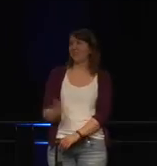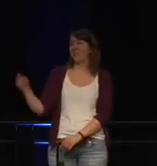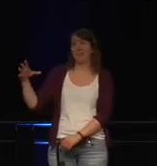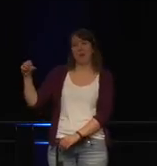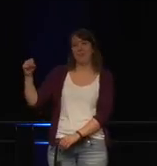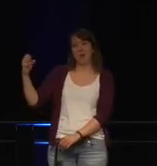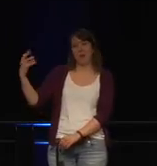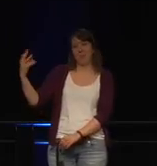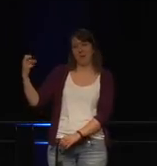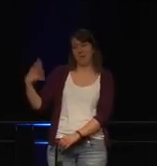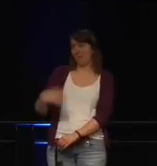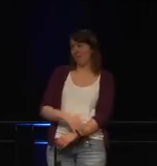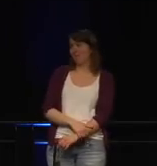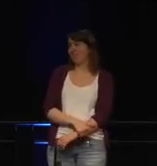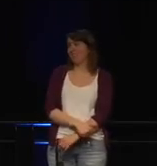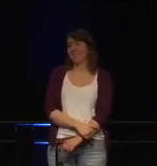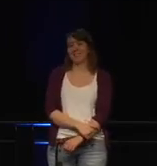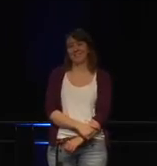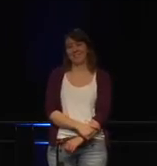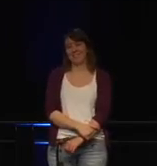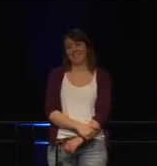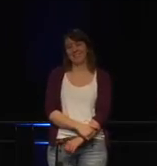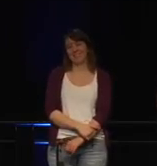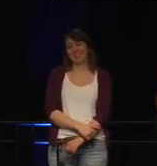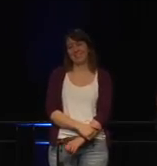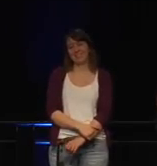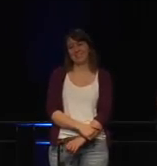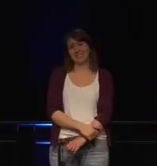Un sonido de una trompeta en el público y más risas.